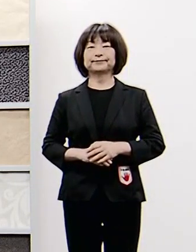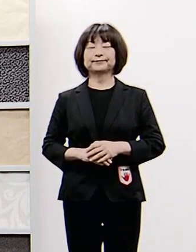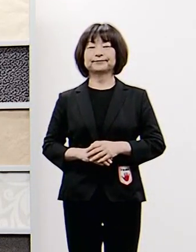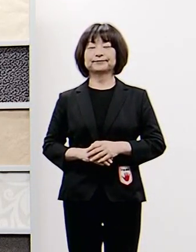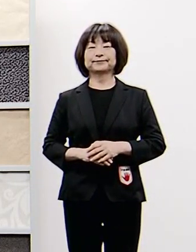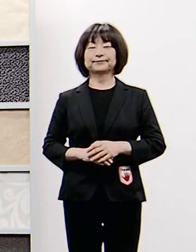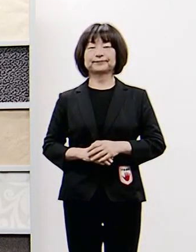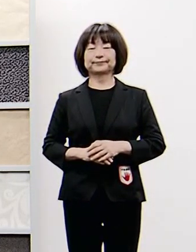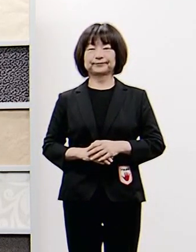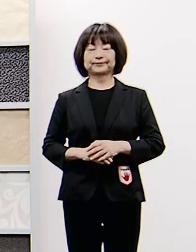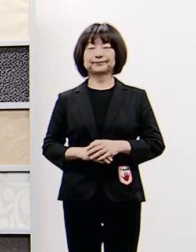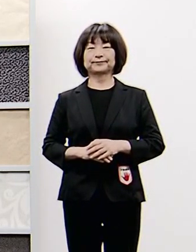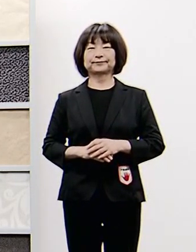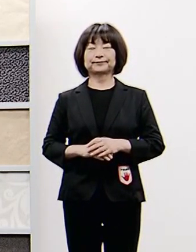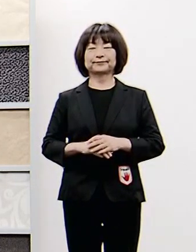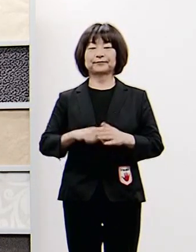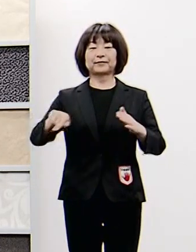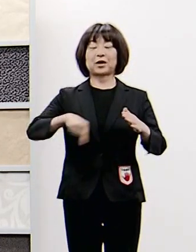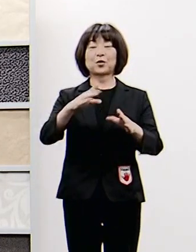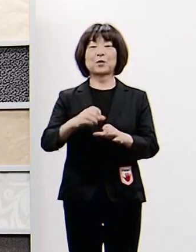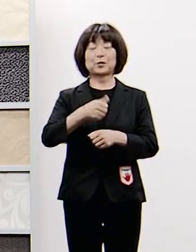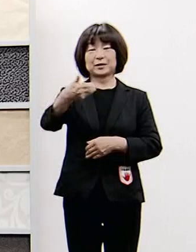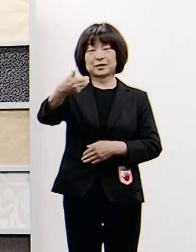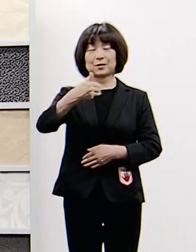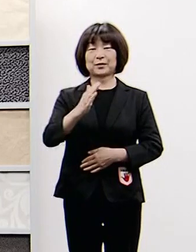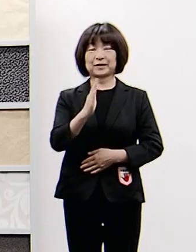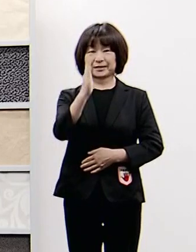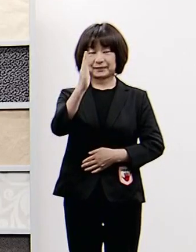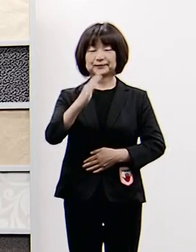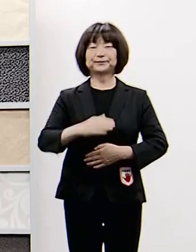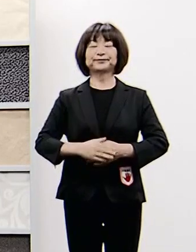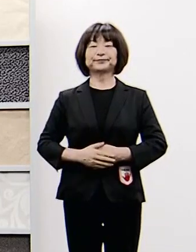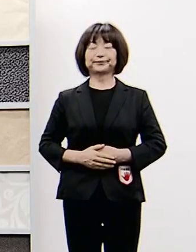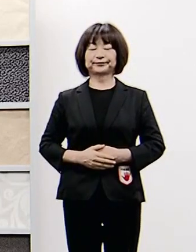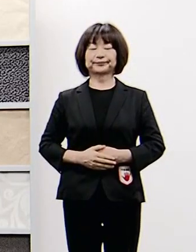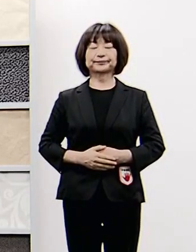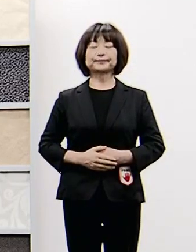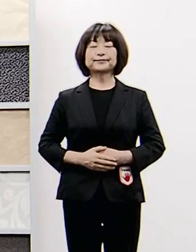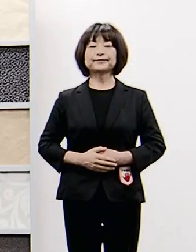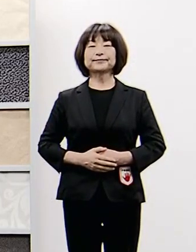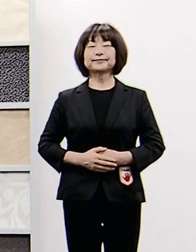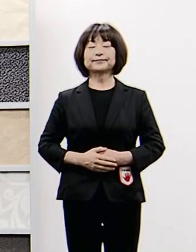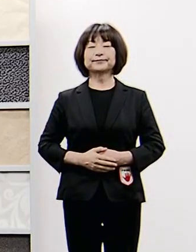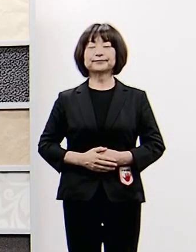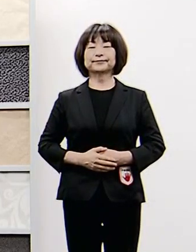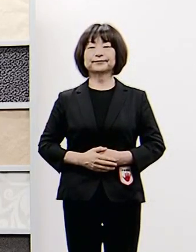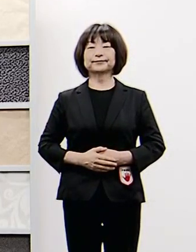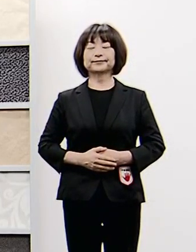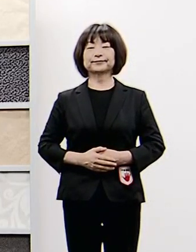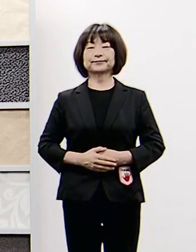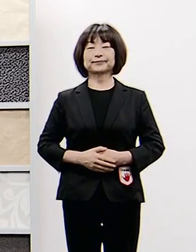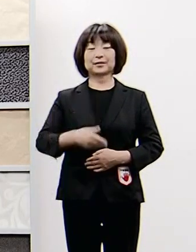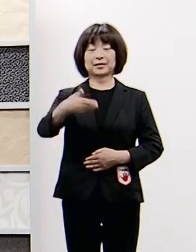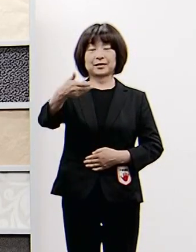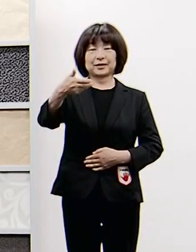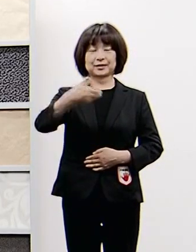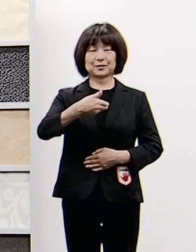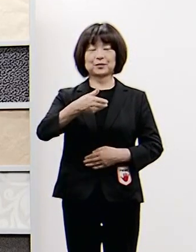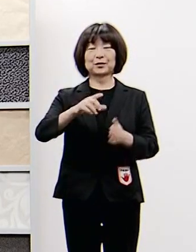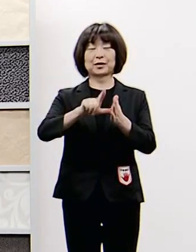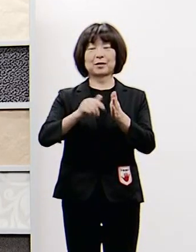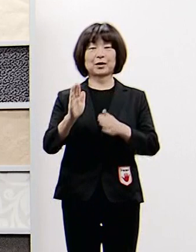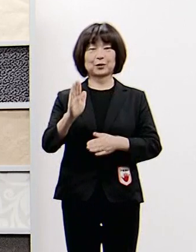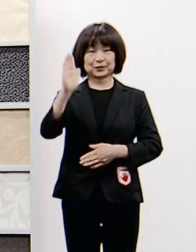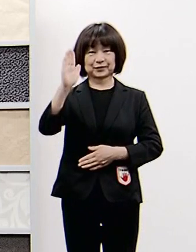ご質問端的にお願いできればと存じます後ほど担当課長等が残って対応をいたします質問がある記者の方は挙手の上